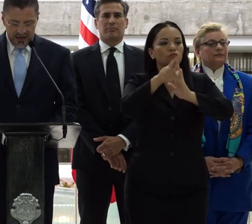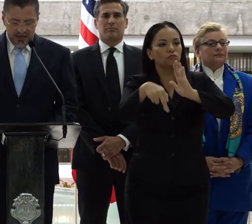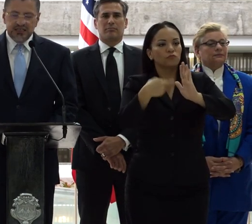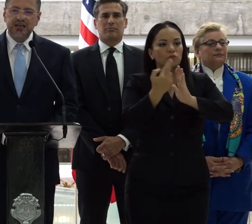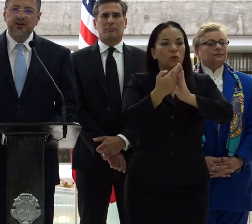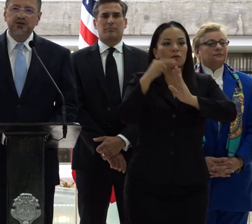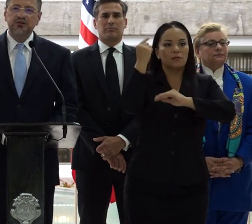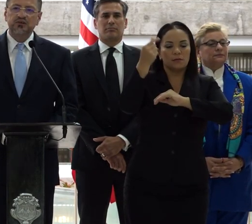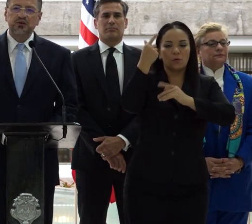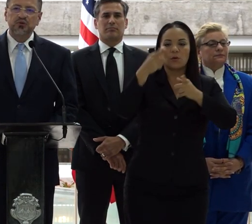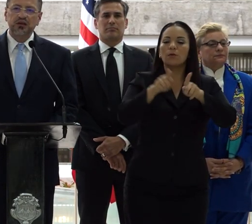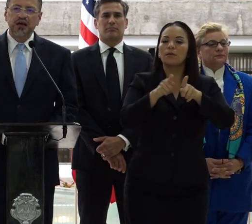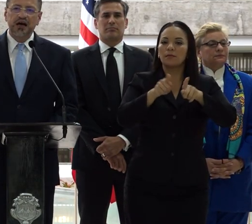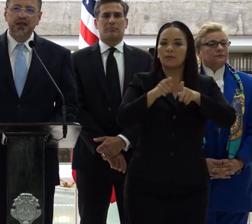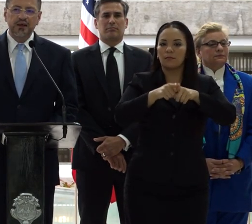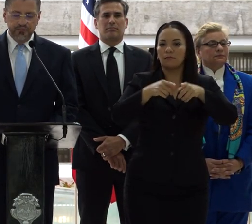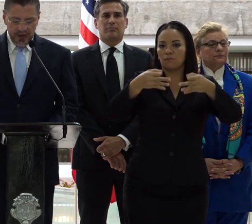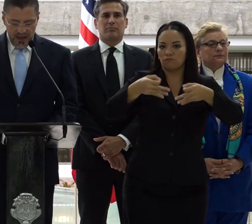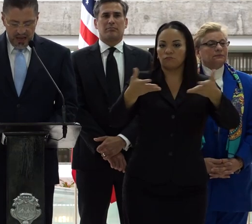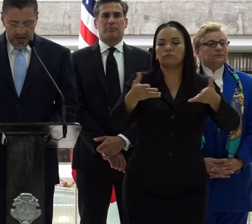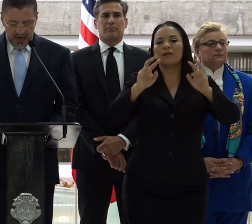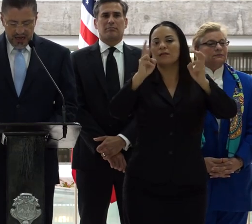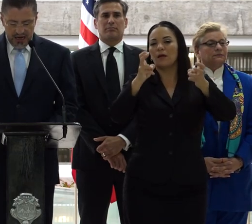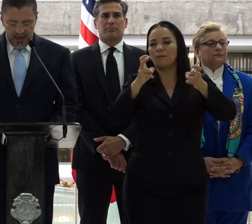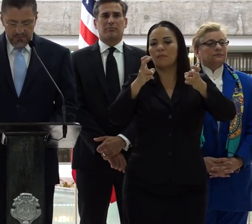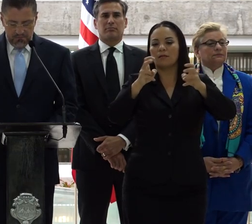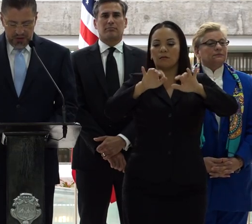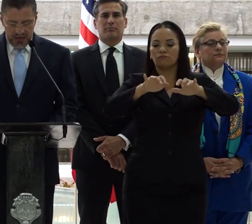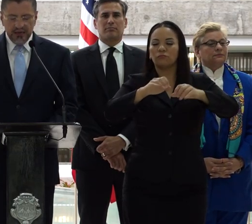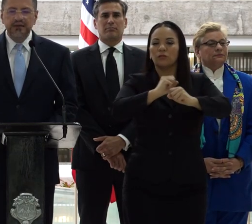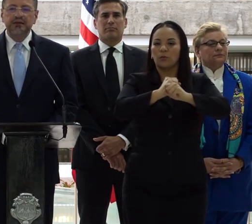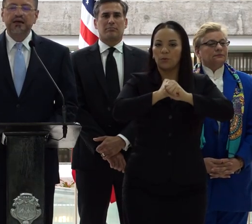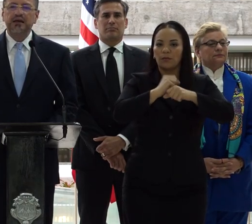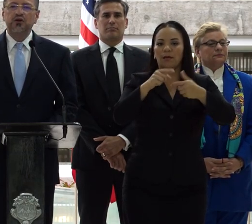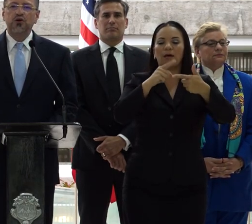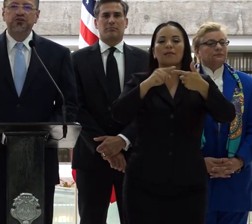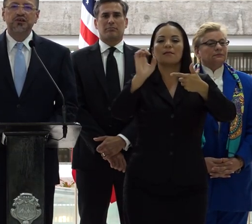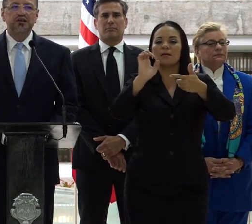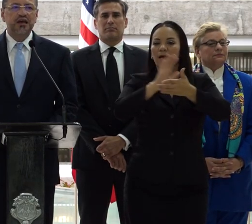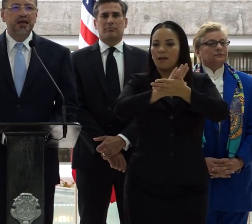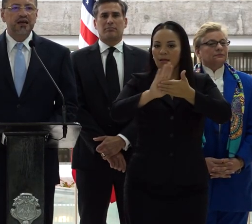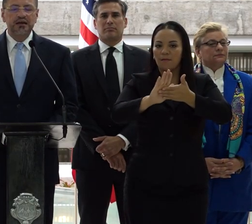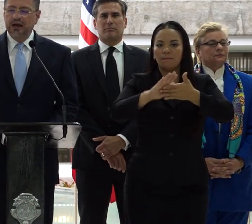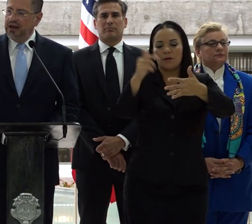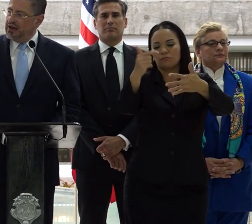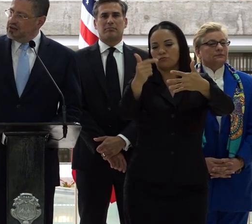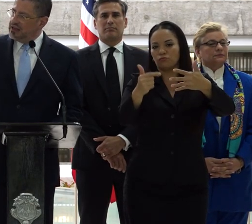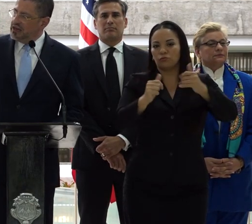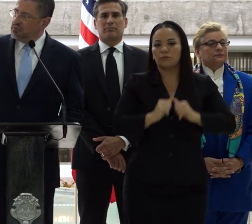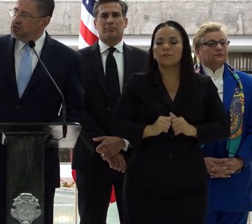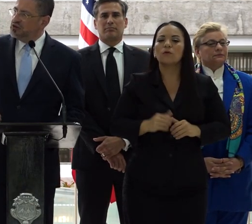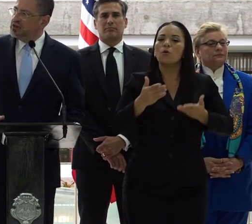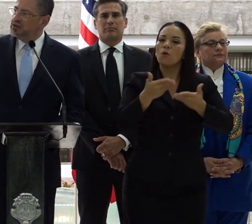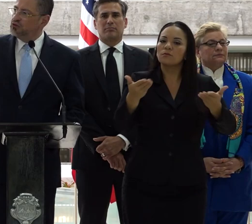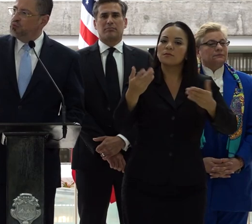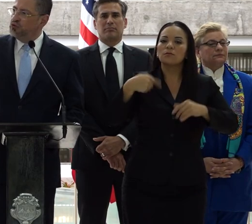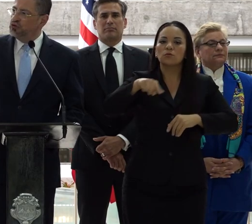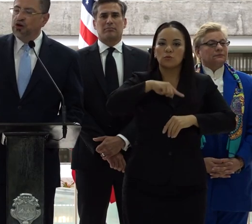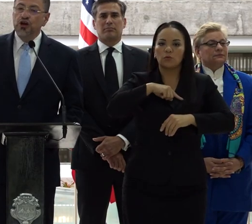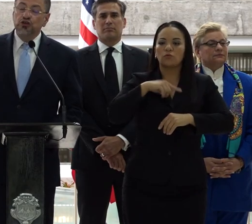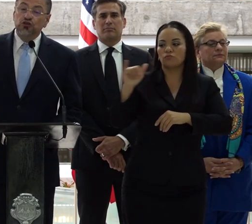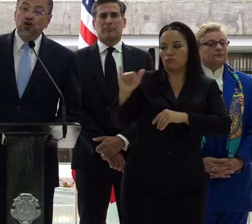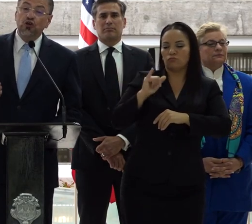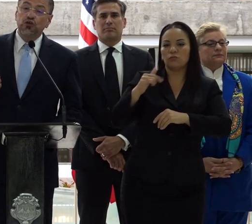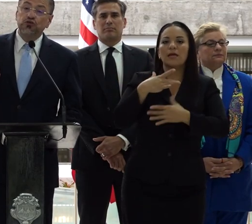sociedad, ciberseguridad, energía limpia, y cosas que, en las que tenemos interés